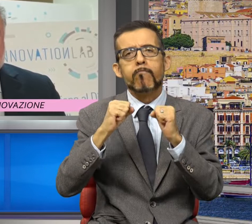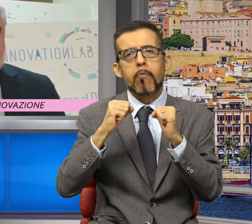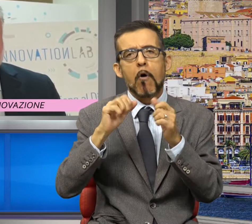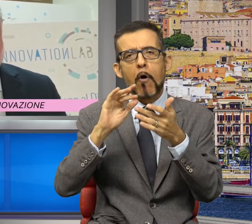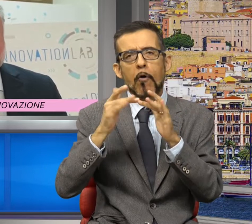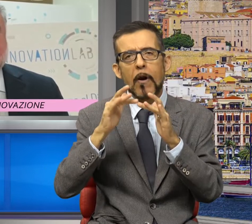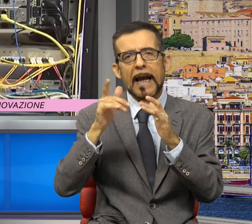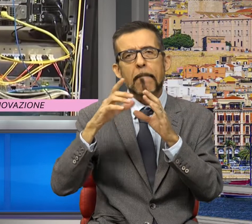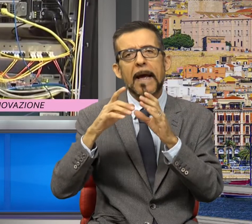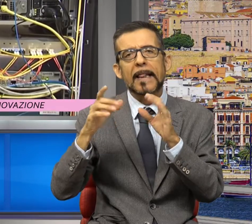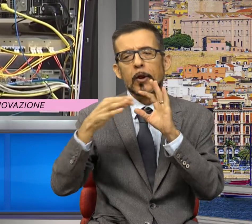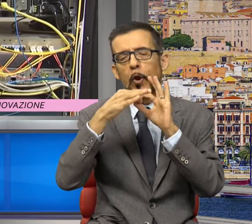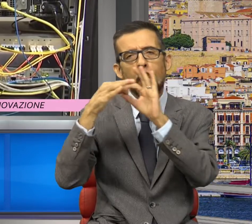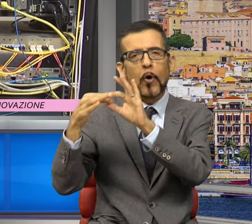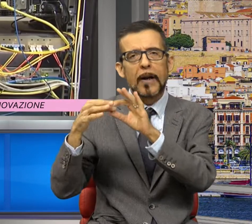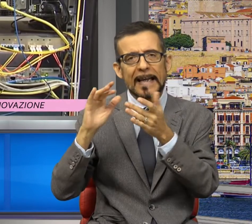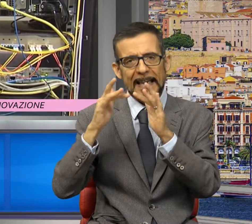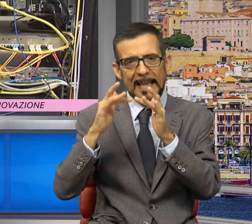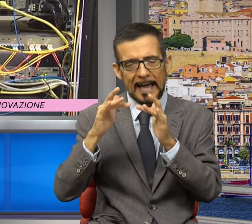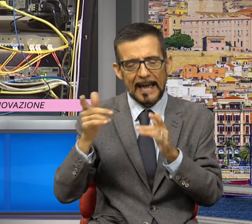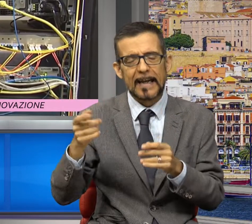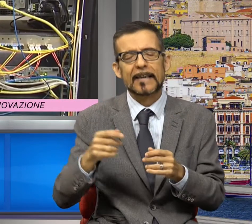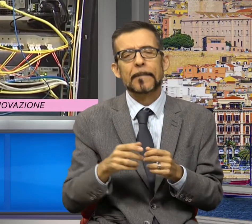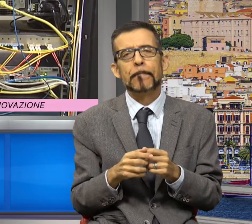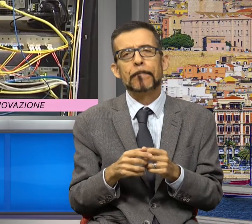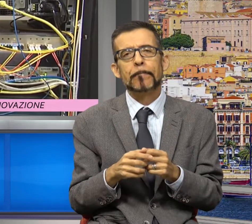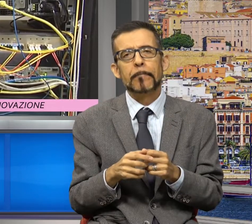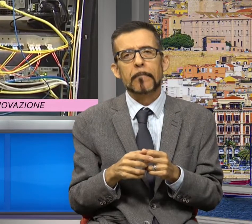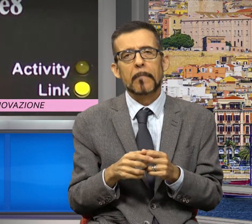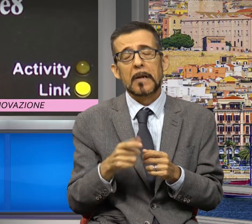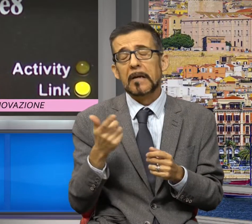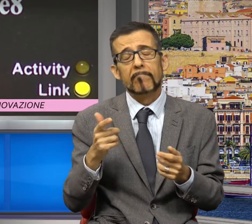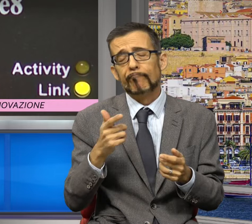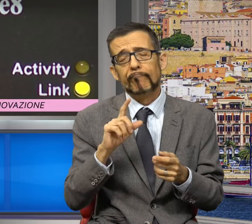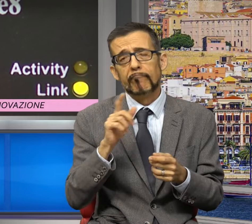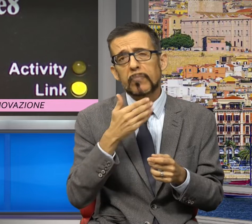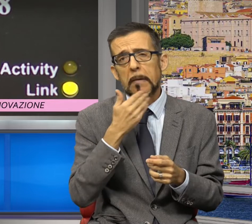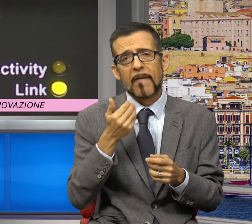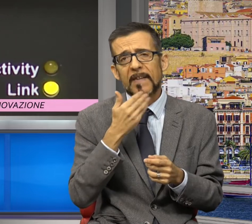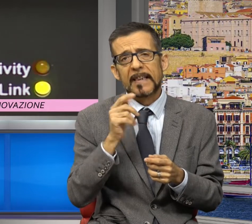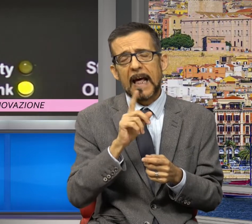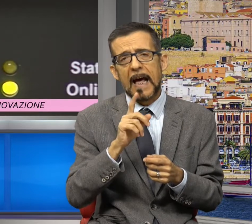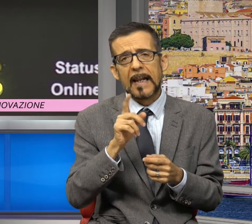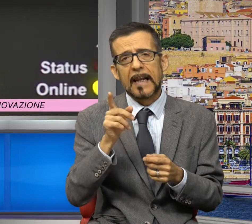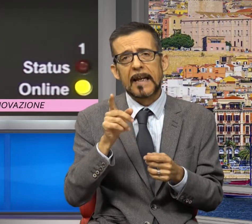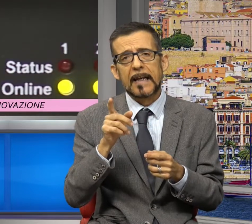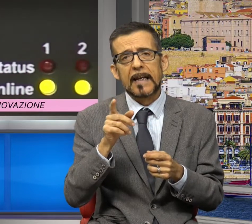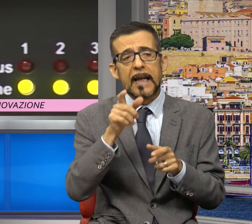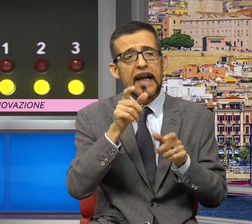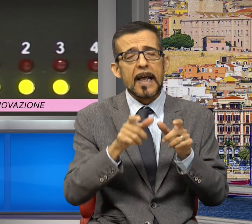smartphone qualsiasi cosa, è imprescindibile il fatto che le macchine e le persone saranno sempre